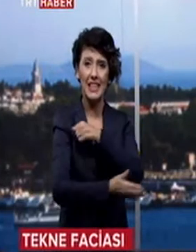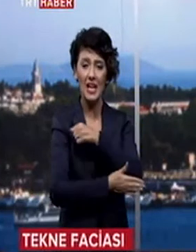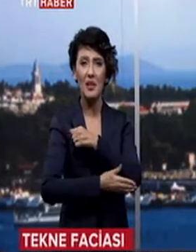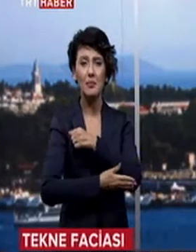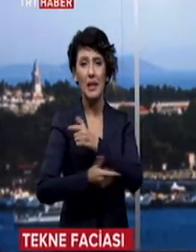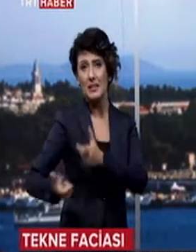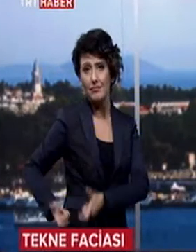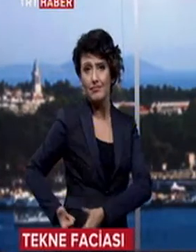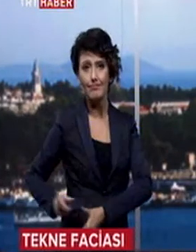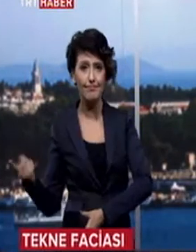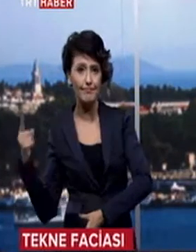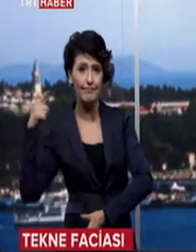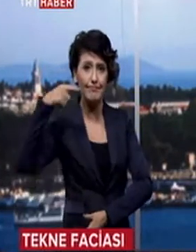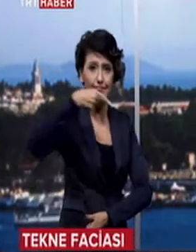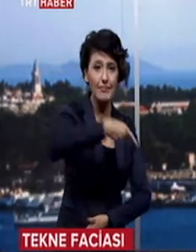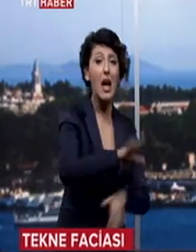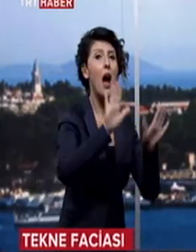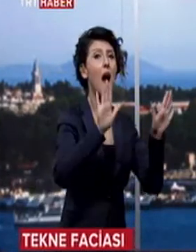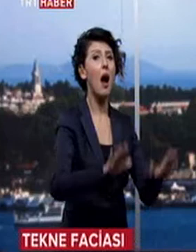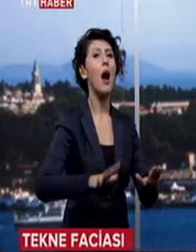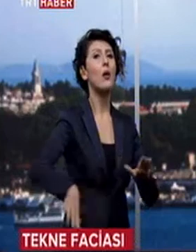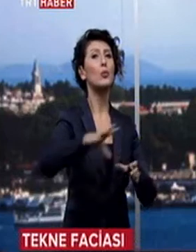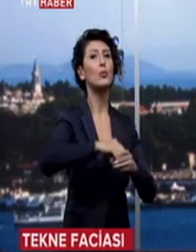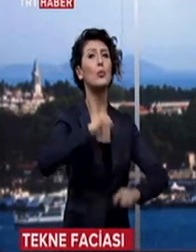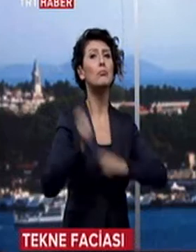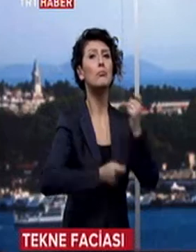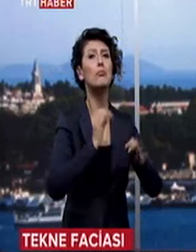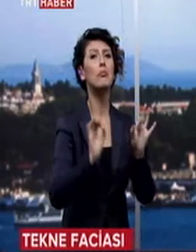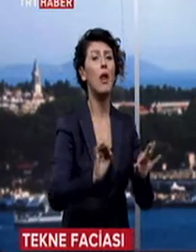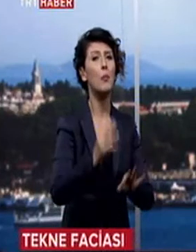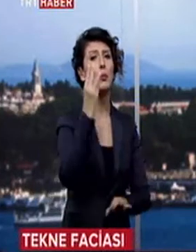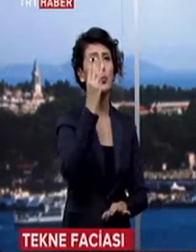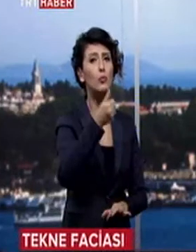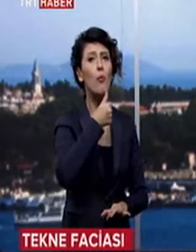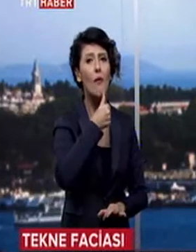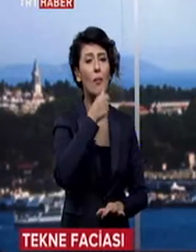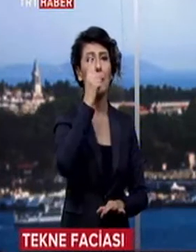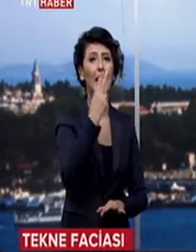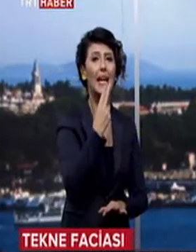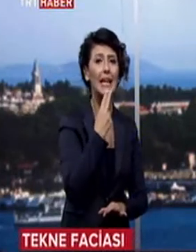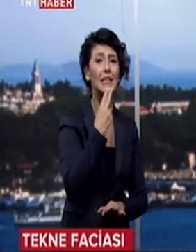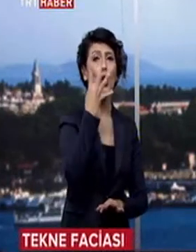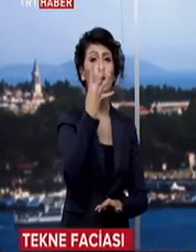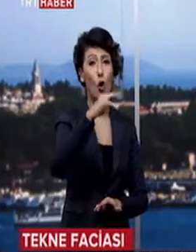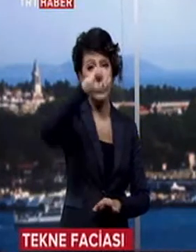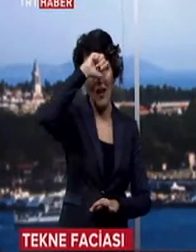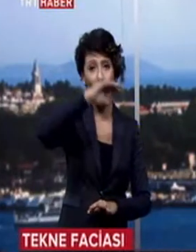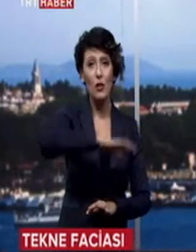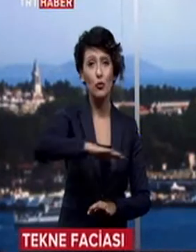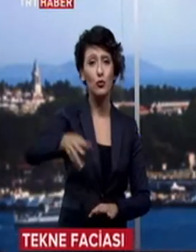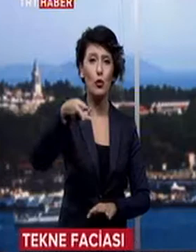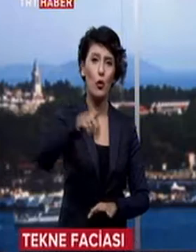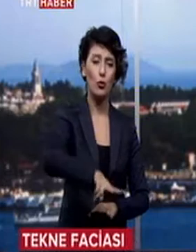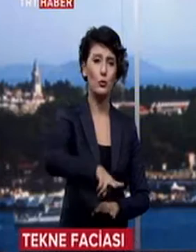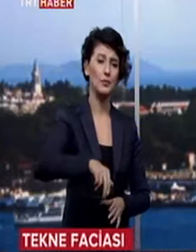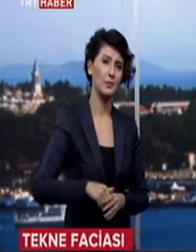yardımına sahil güvenlik ekipleri yetişti. Ancak tüm çabalara rağmen 3'ü erkek, 1'i kız, 4